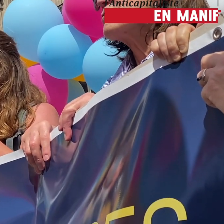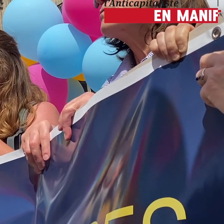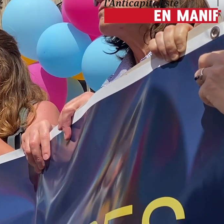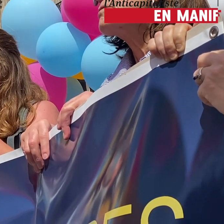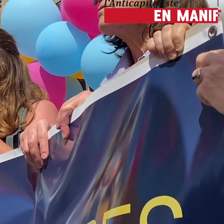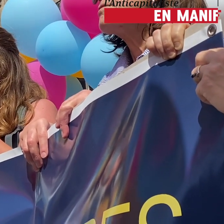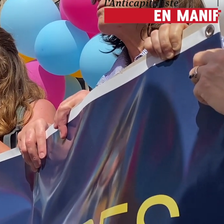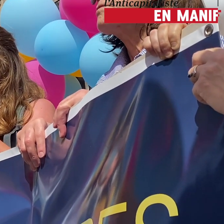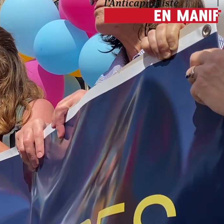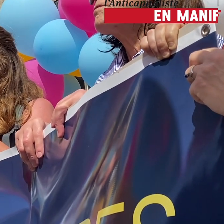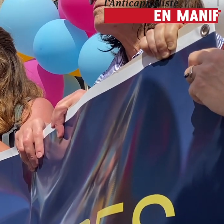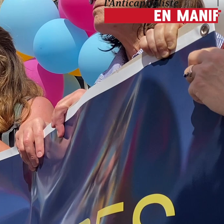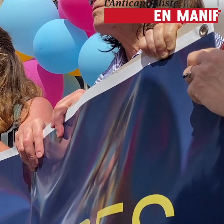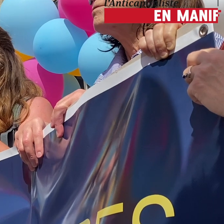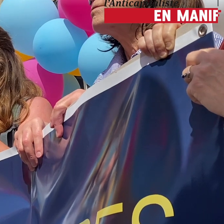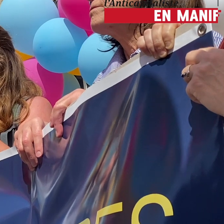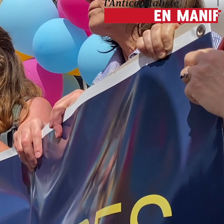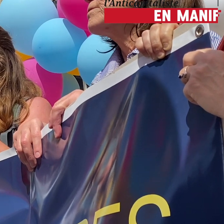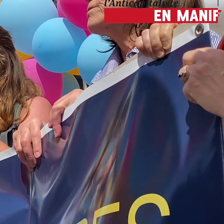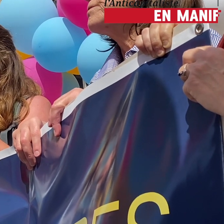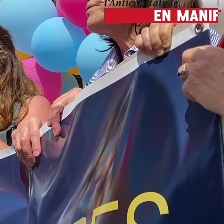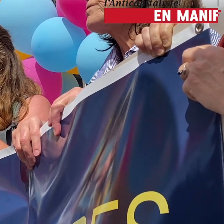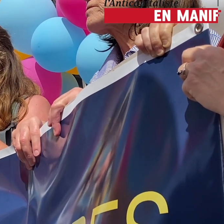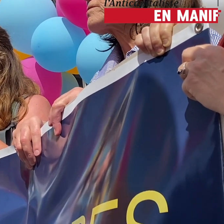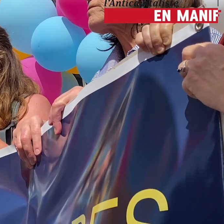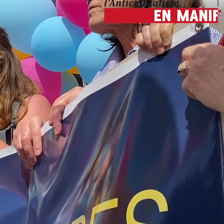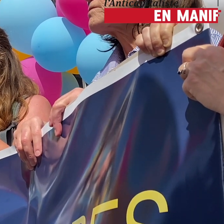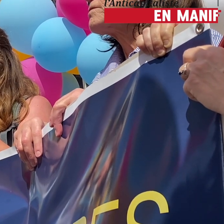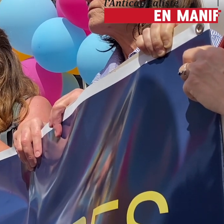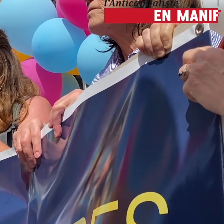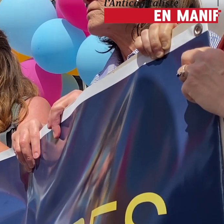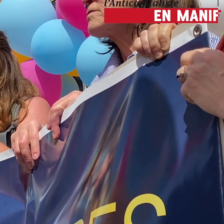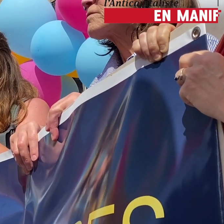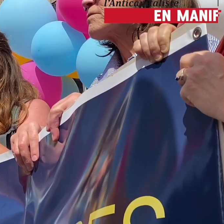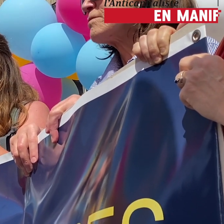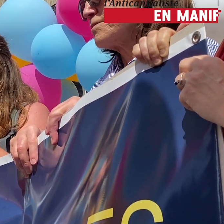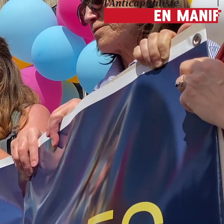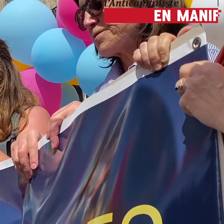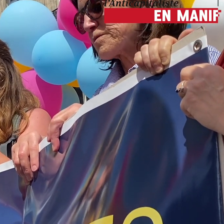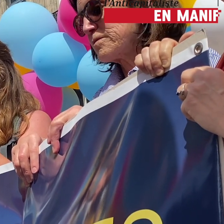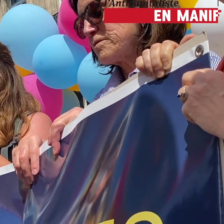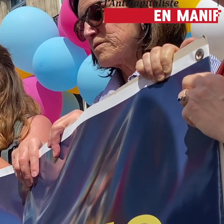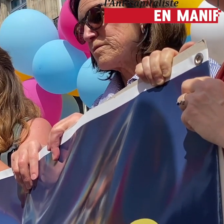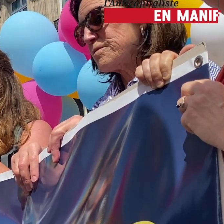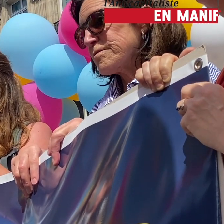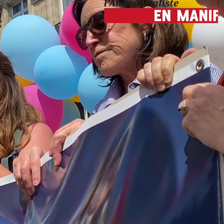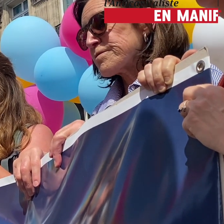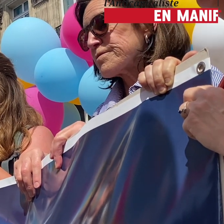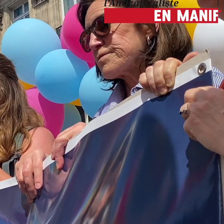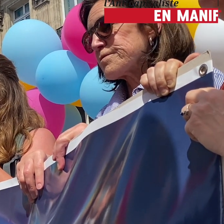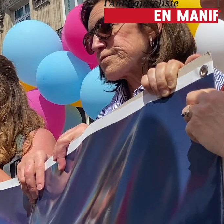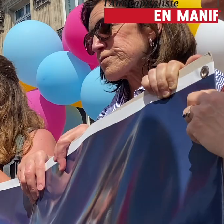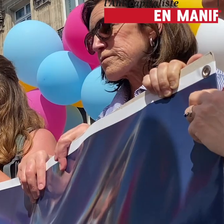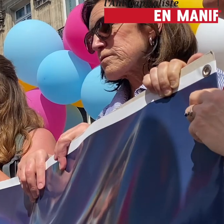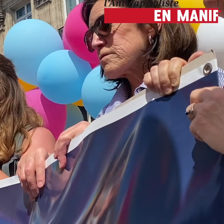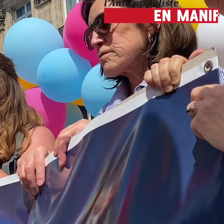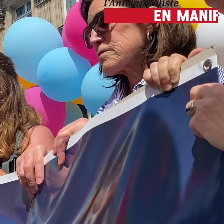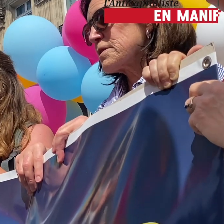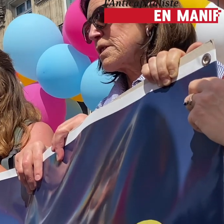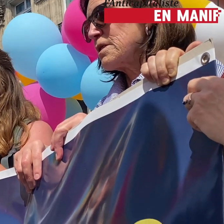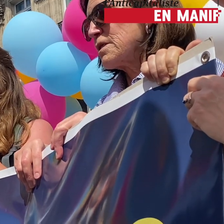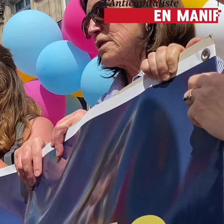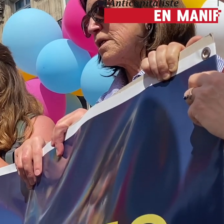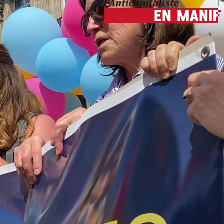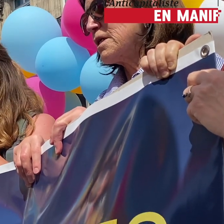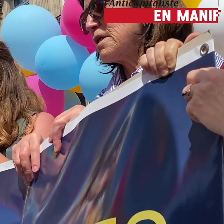réduire. Toi, tu as résisté, à force de résilience, de bienveillance envers toi-même, jusqu'au jour où leur haine a eu raison de ta volonté de